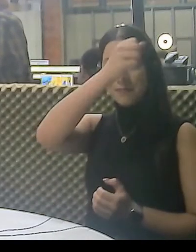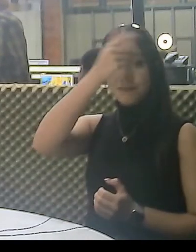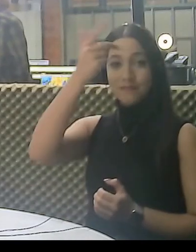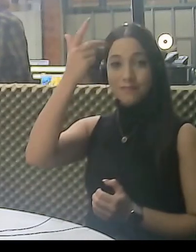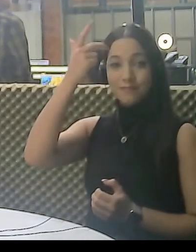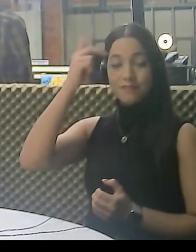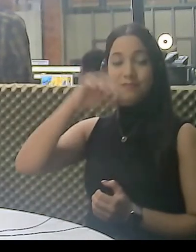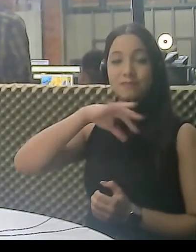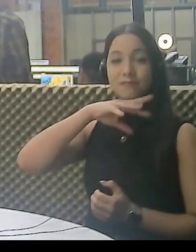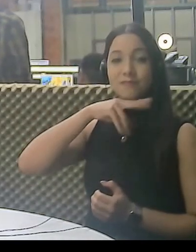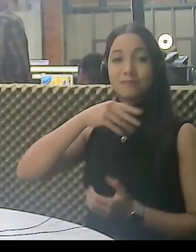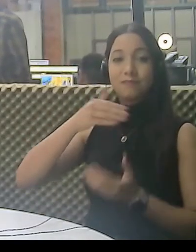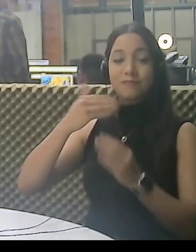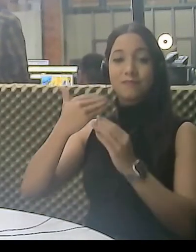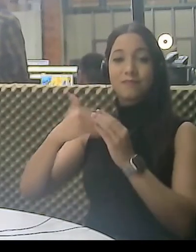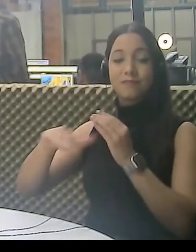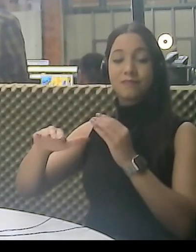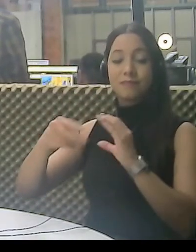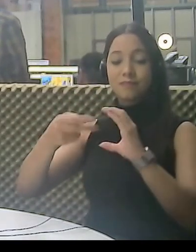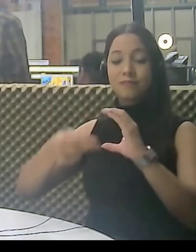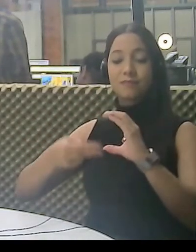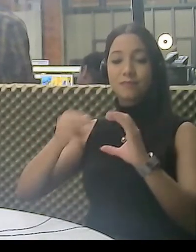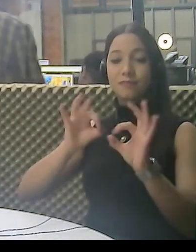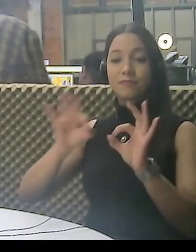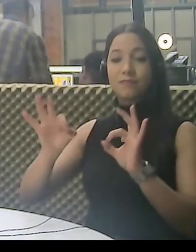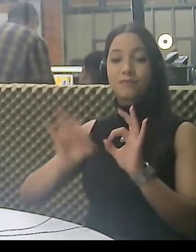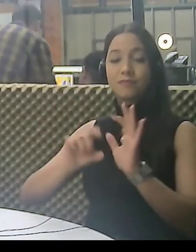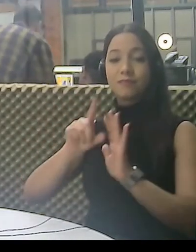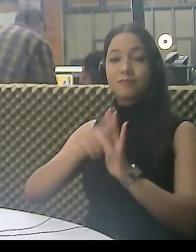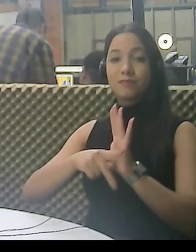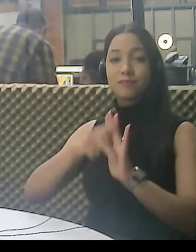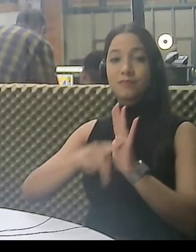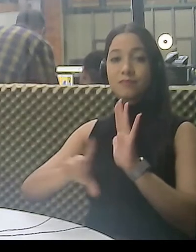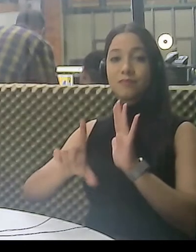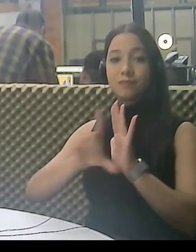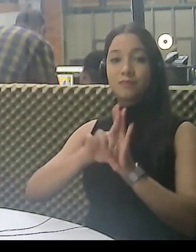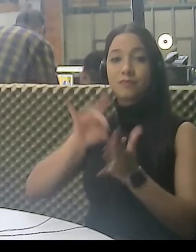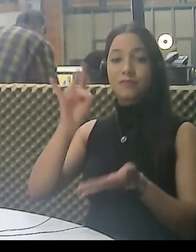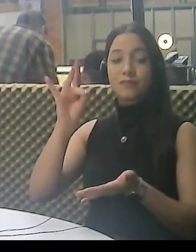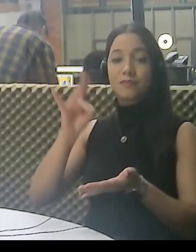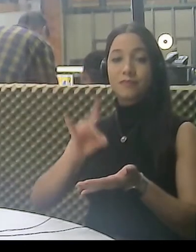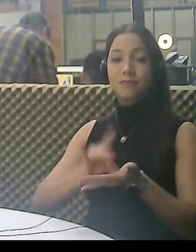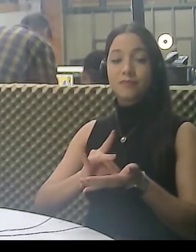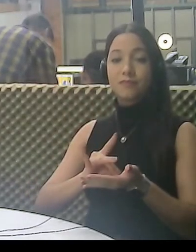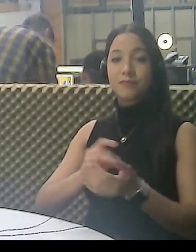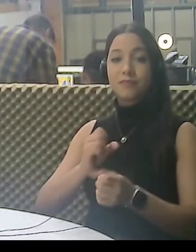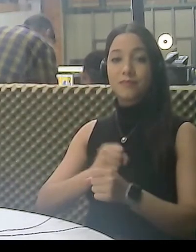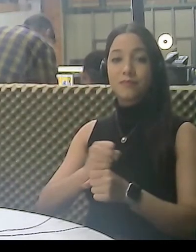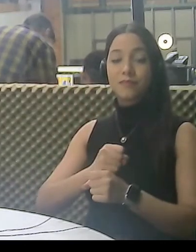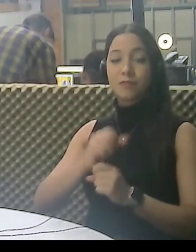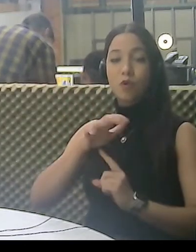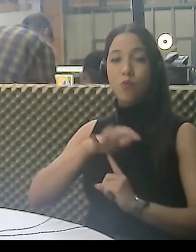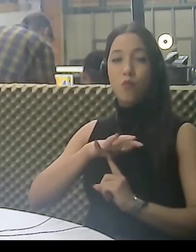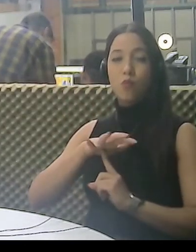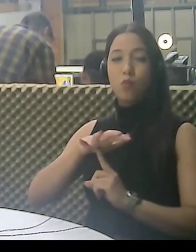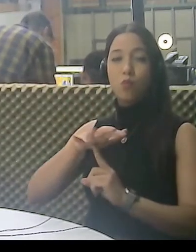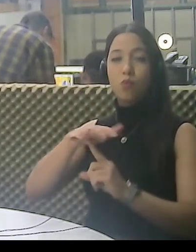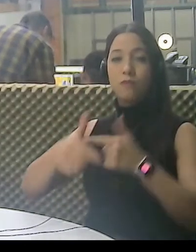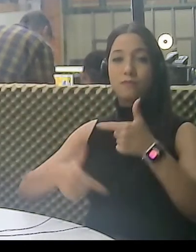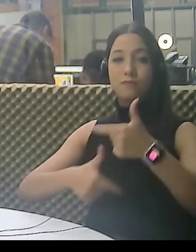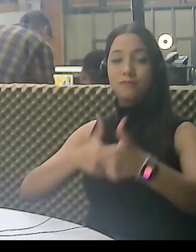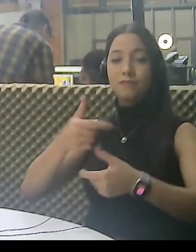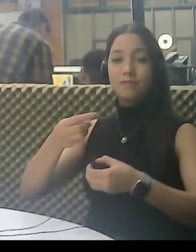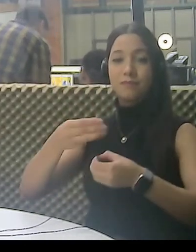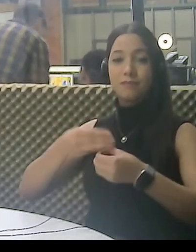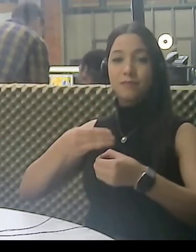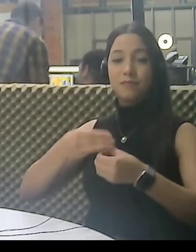vai enviar à Câmara de Vereadores projeto de lei que institui oficialmente a realização anual do Mega Feirão de Empregos no